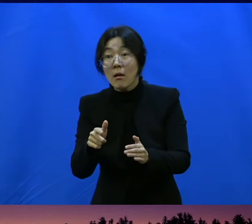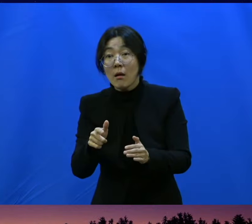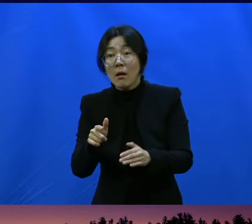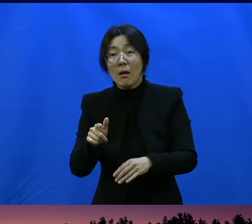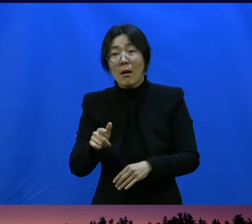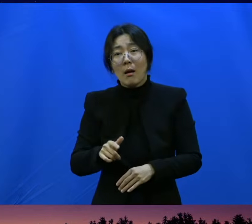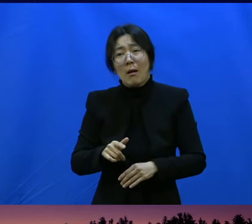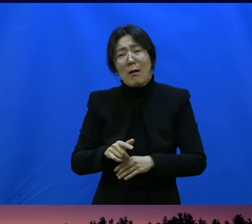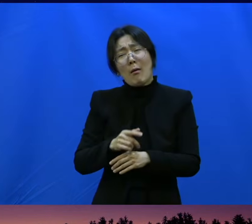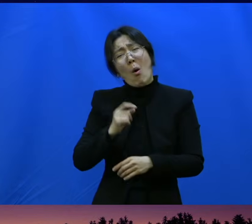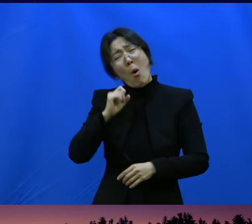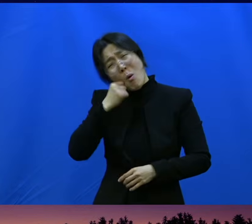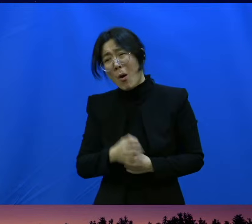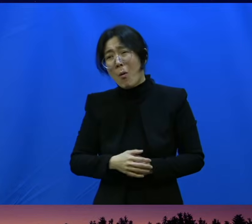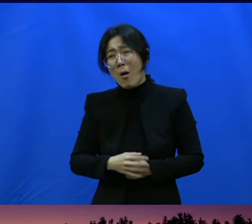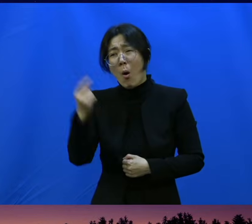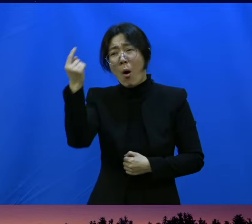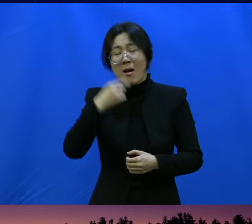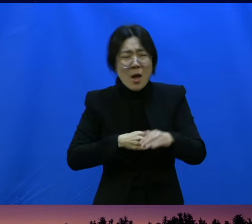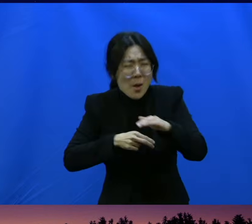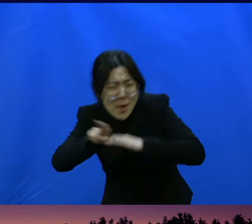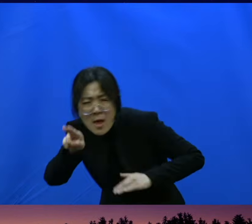숨어 지내기 어려워.